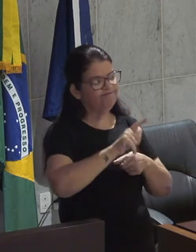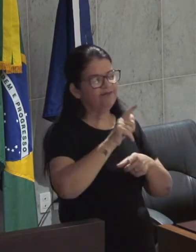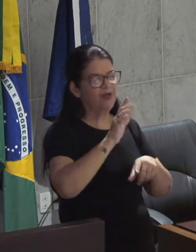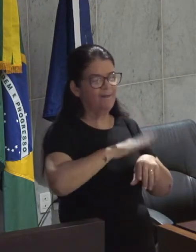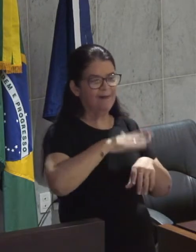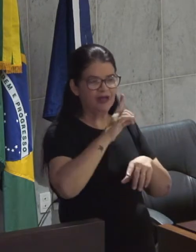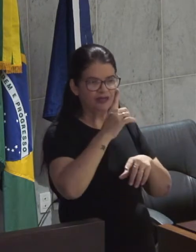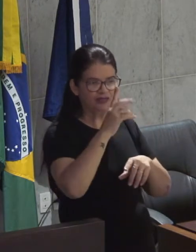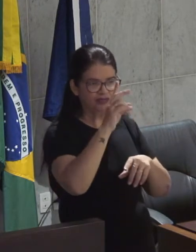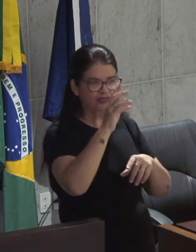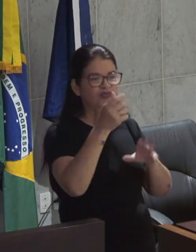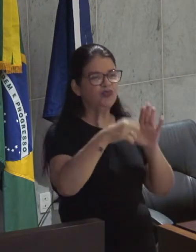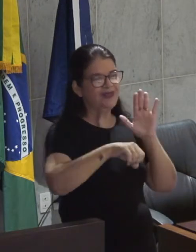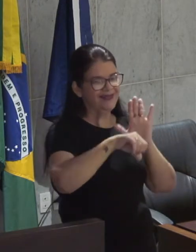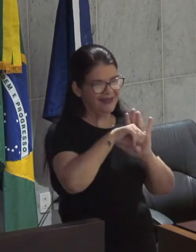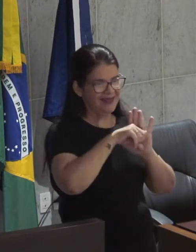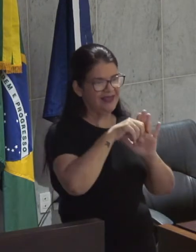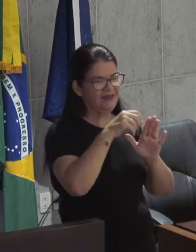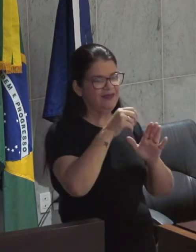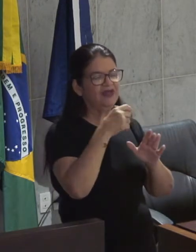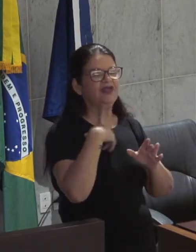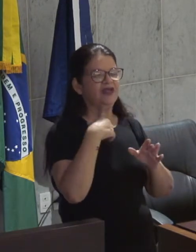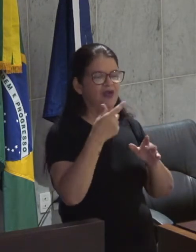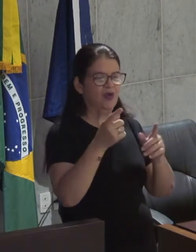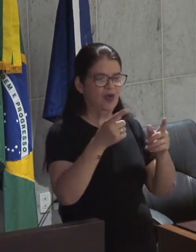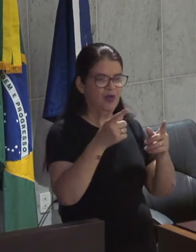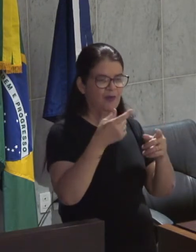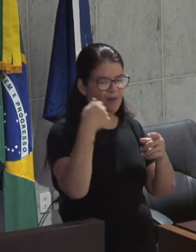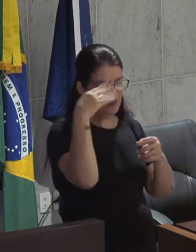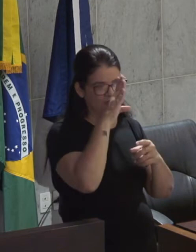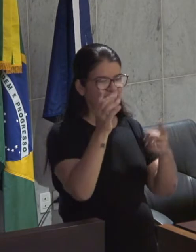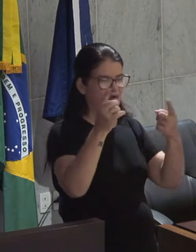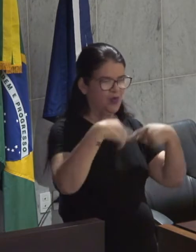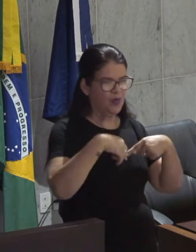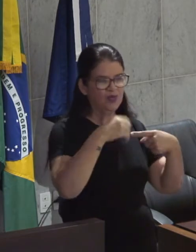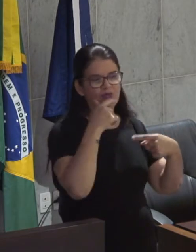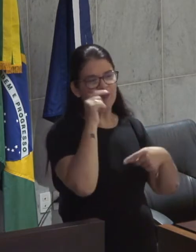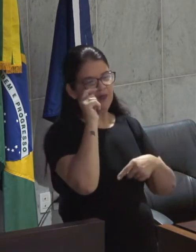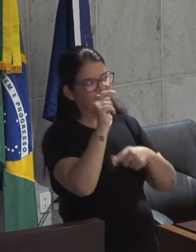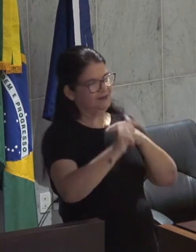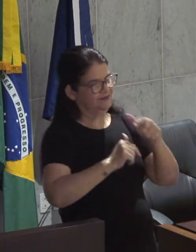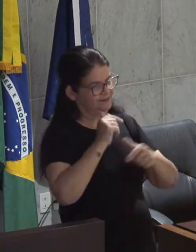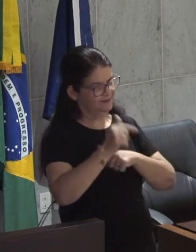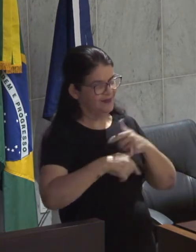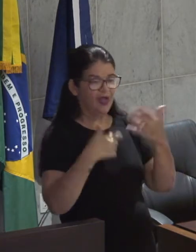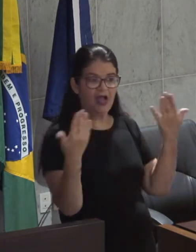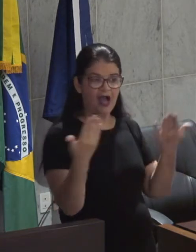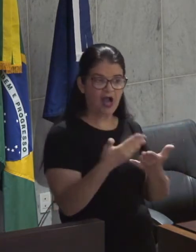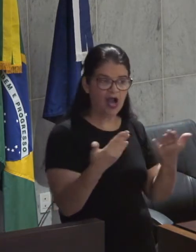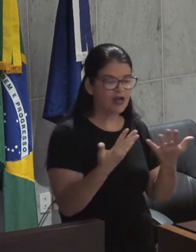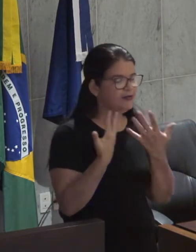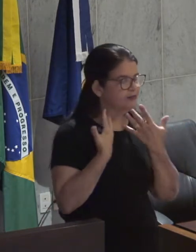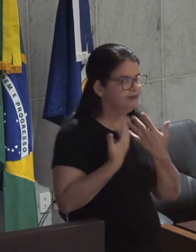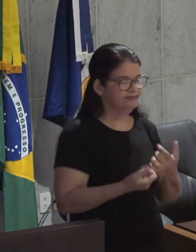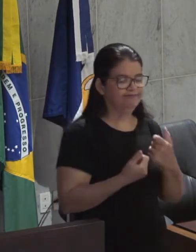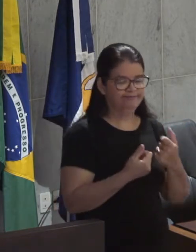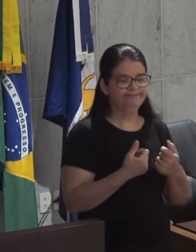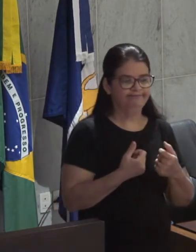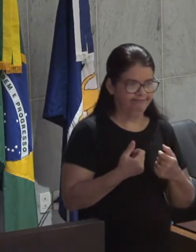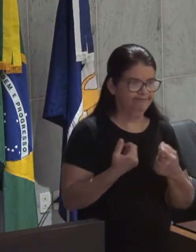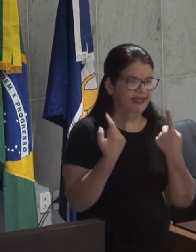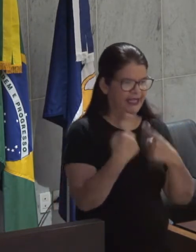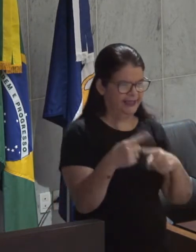cima dos trabalhadores e trabalhadoras. Quando é agora, ele, não se cansando de tanto